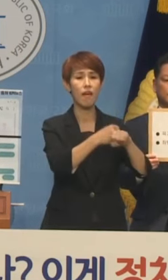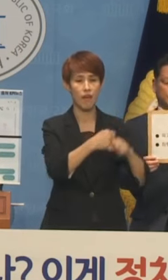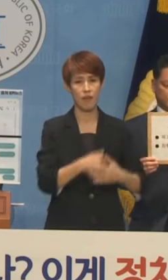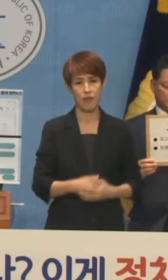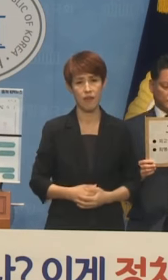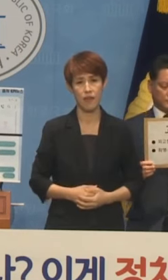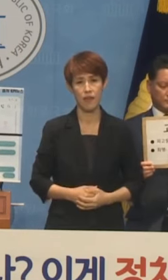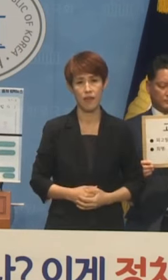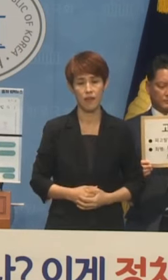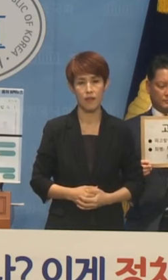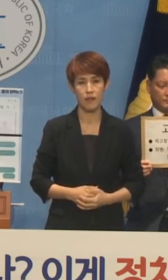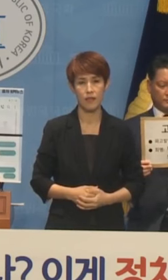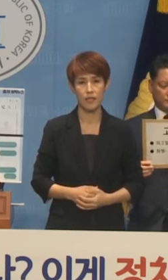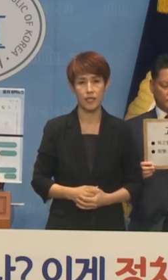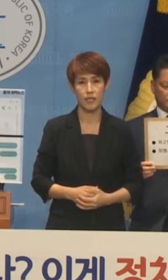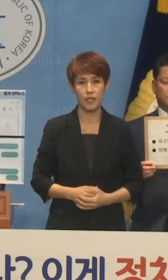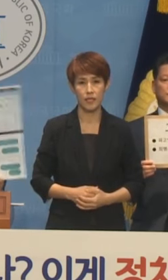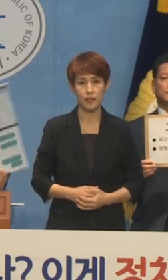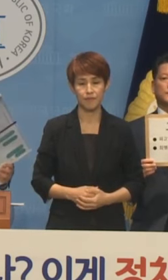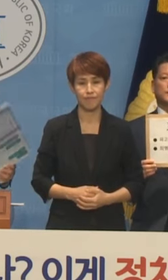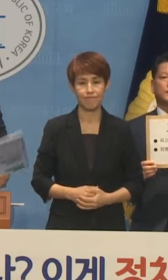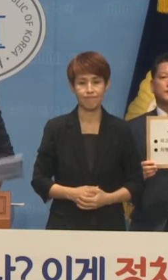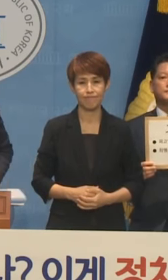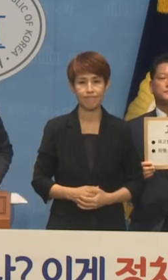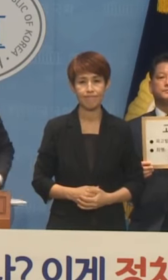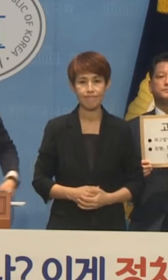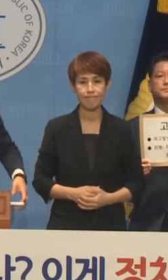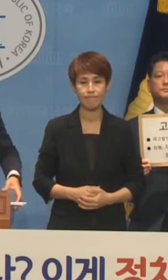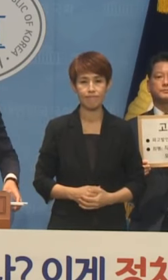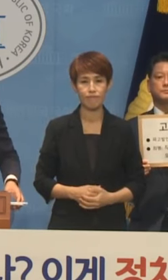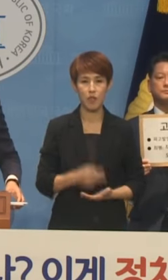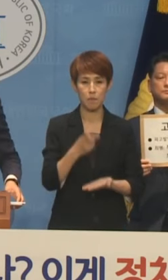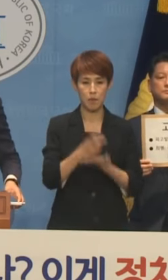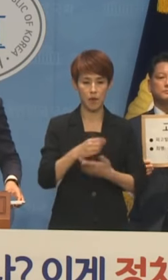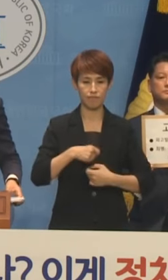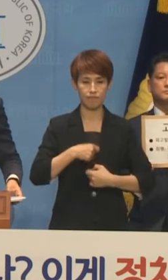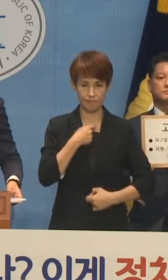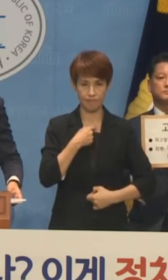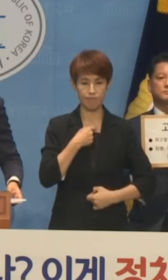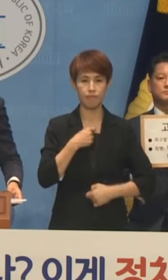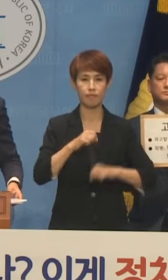하시길 요청드립니다. 이제 마이크를 사법정의 바로